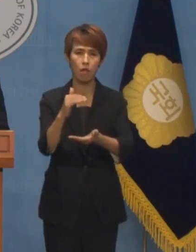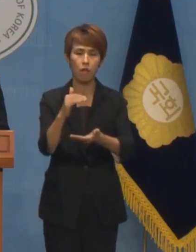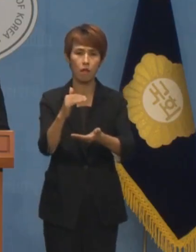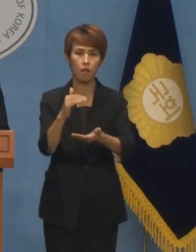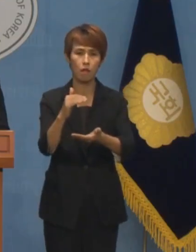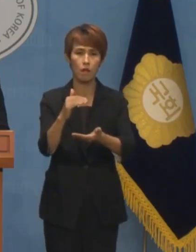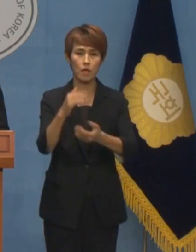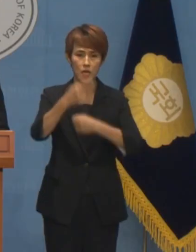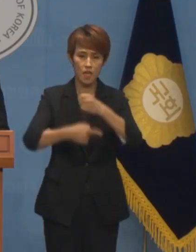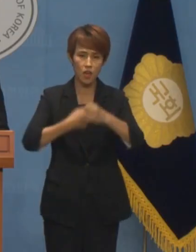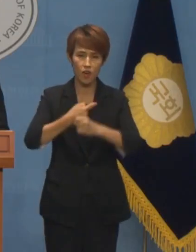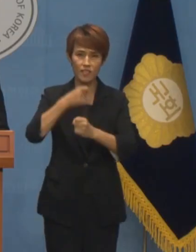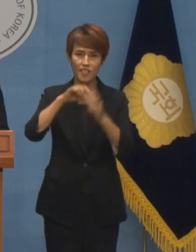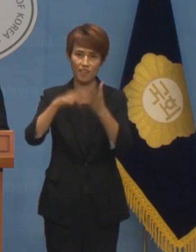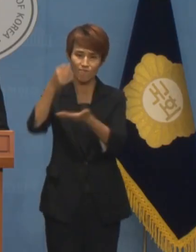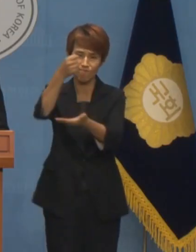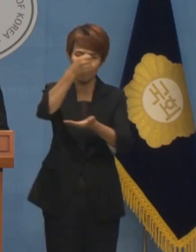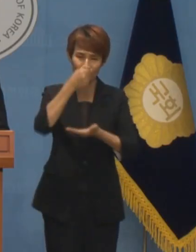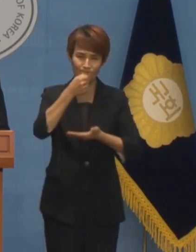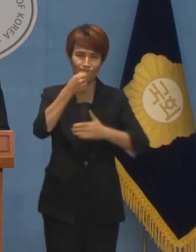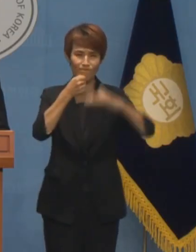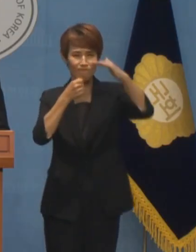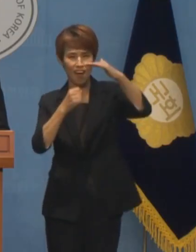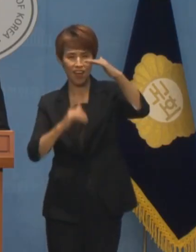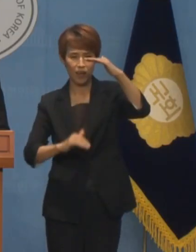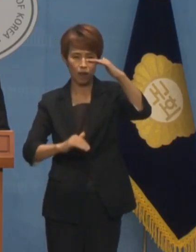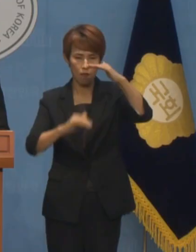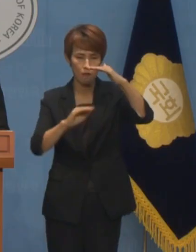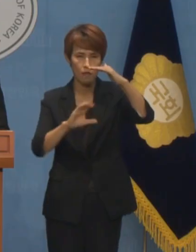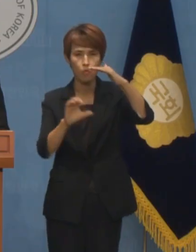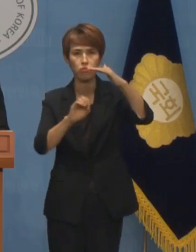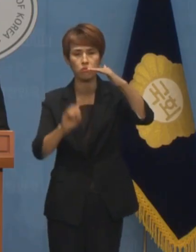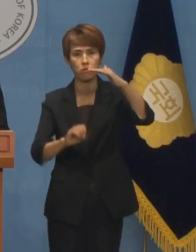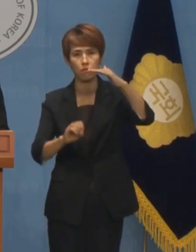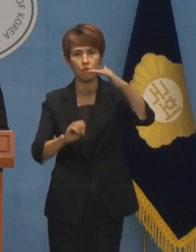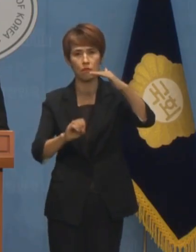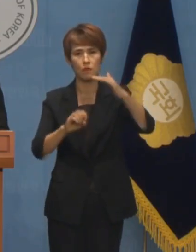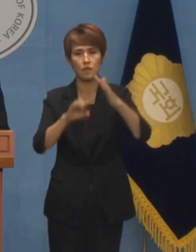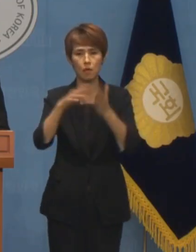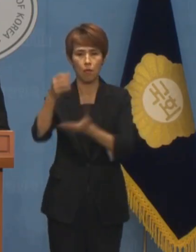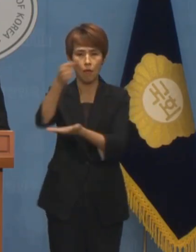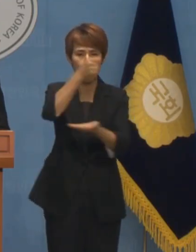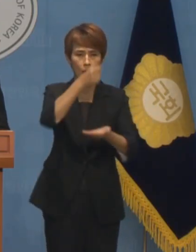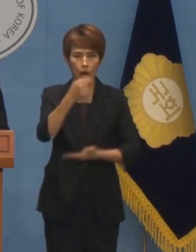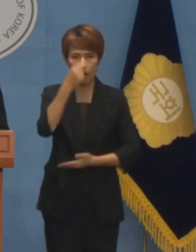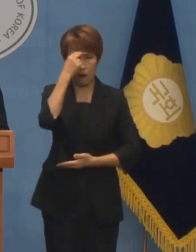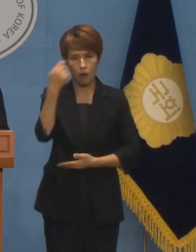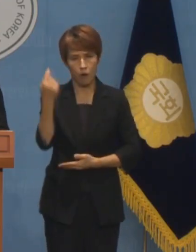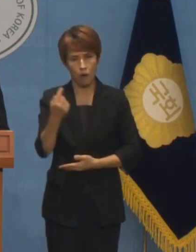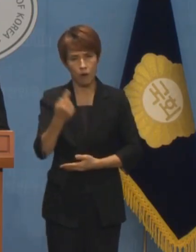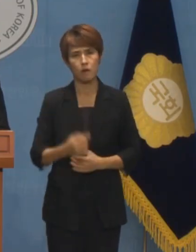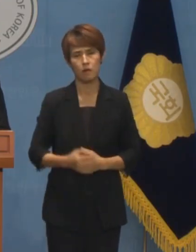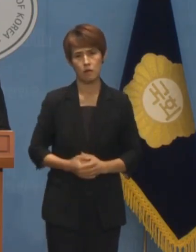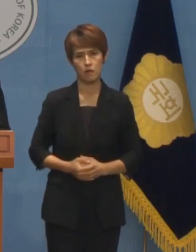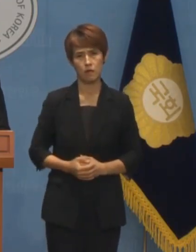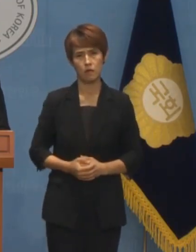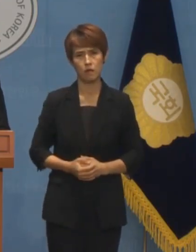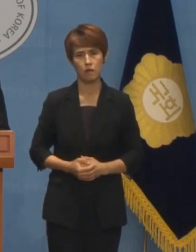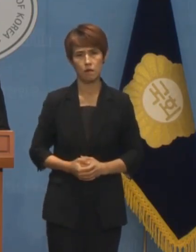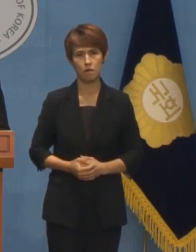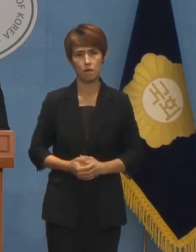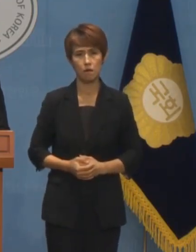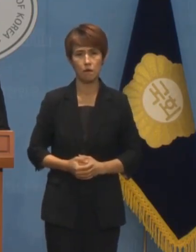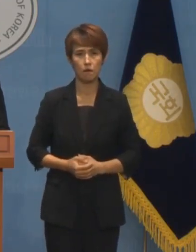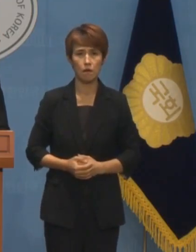약 45%에 그치면서 또다시 세수 펑크의 그림자가 드리우고 있습니다.